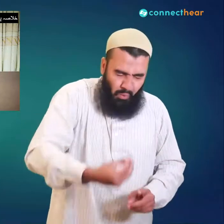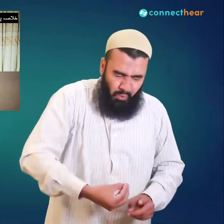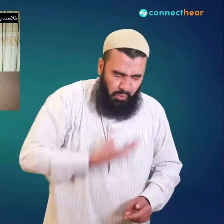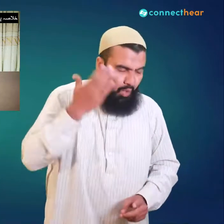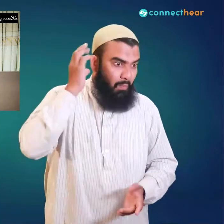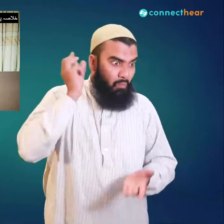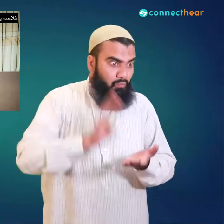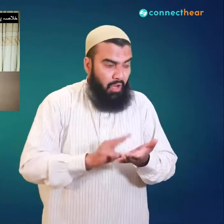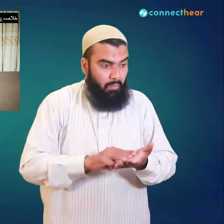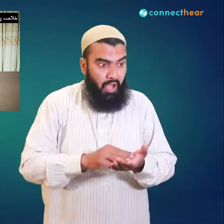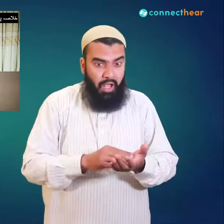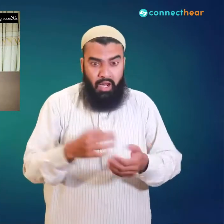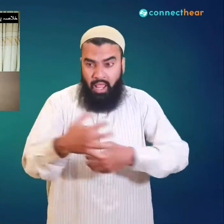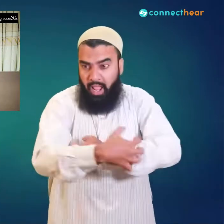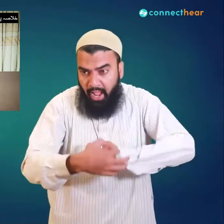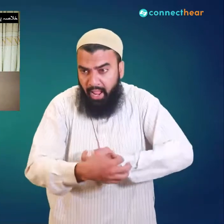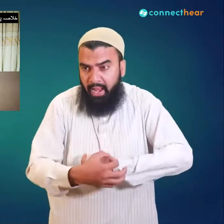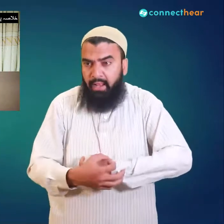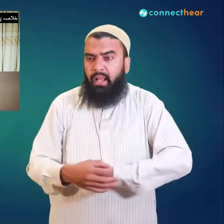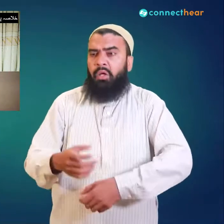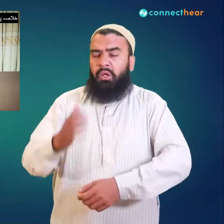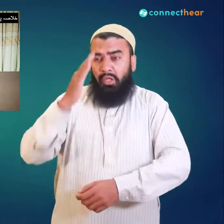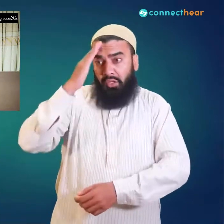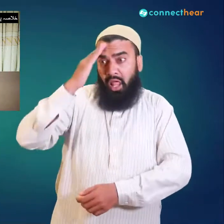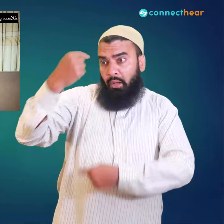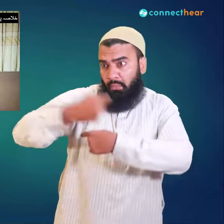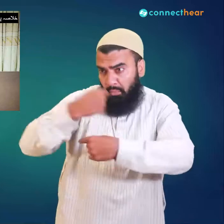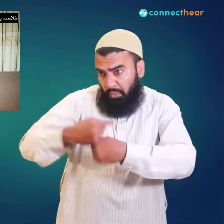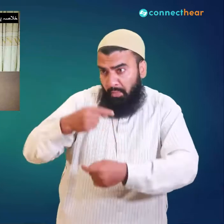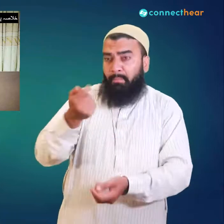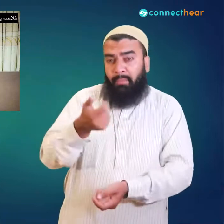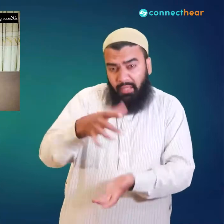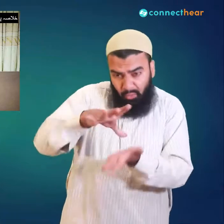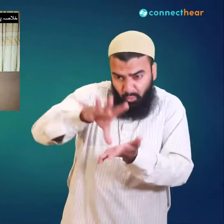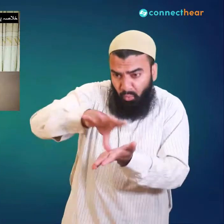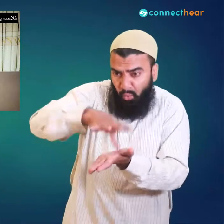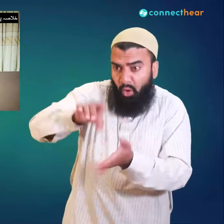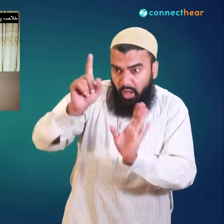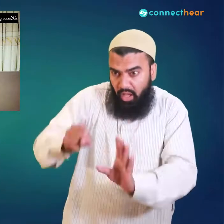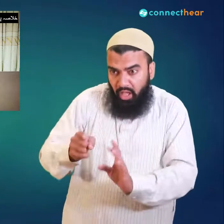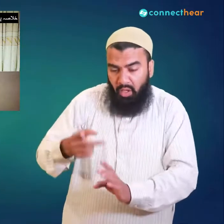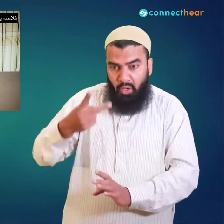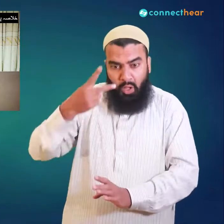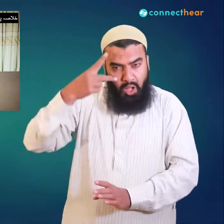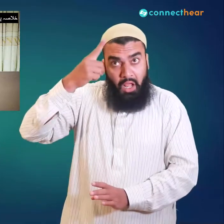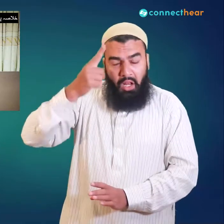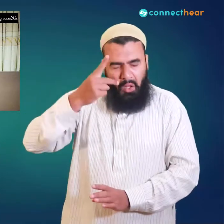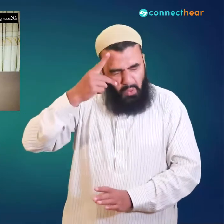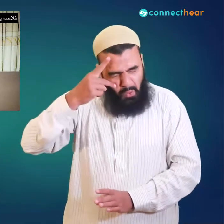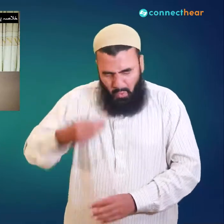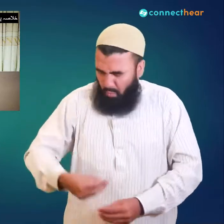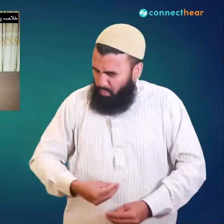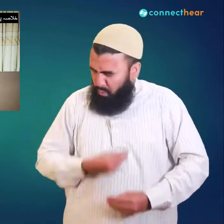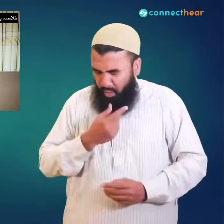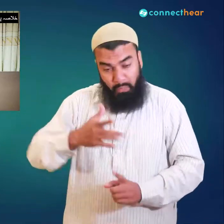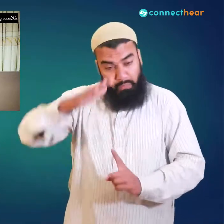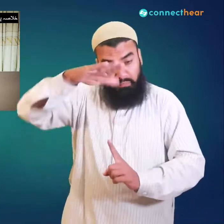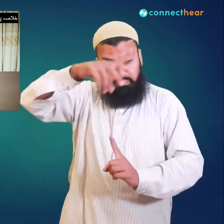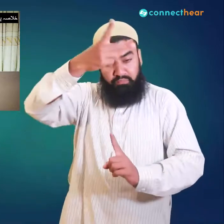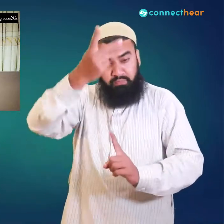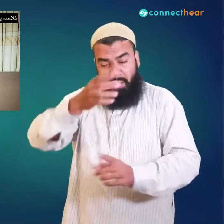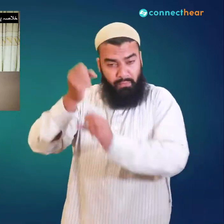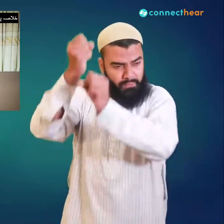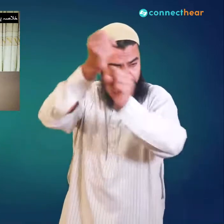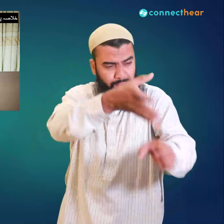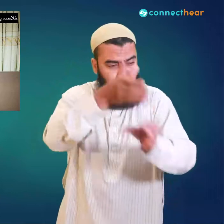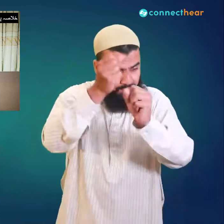کو بھی فی سبیل اللہ فرمایا گیا، چونکہ اس کے پیچھے جو مقصد ہے، جو ایک کاز ہے، وہ ایک بڑا ہے، اس